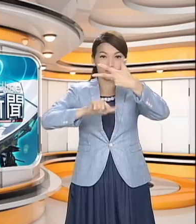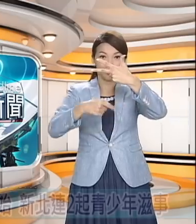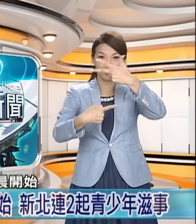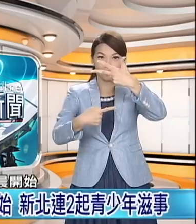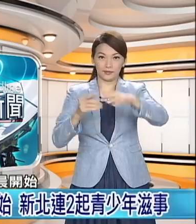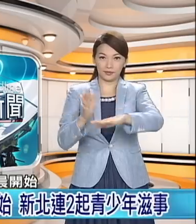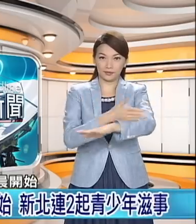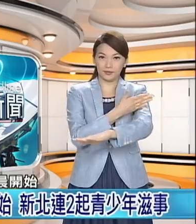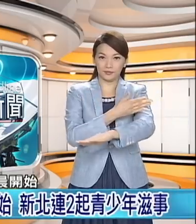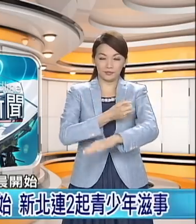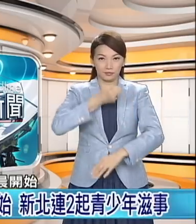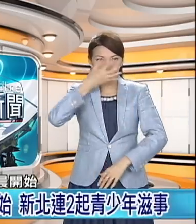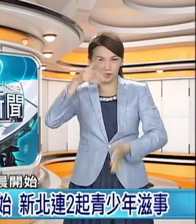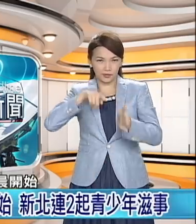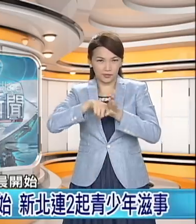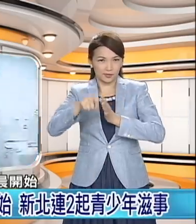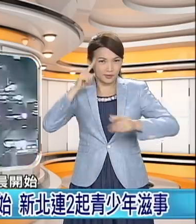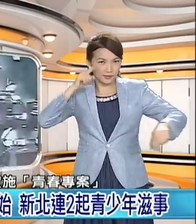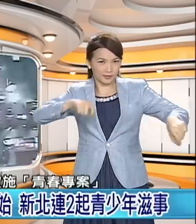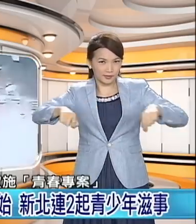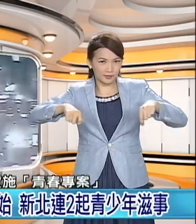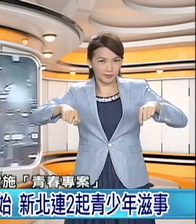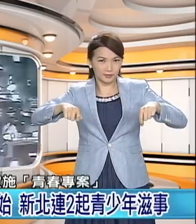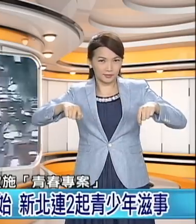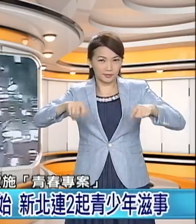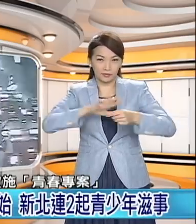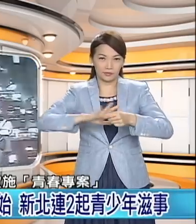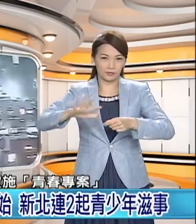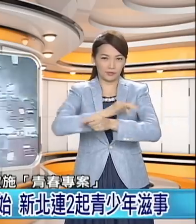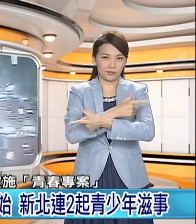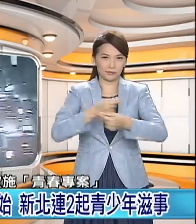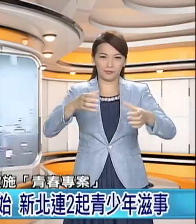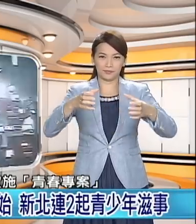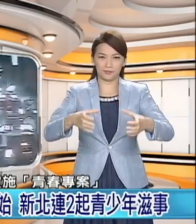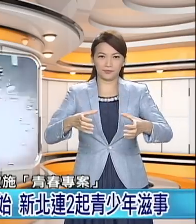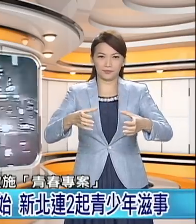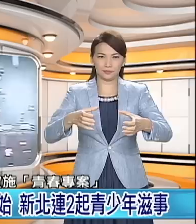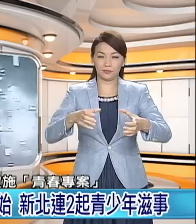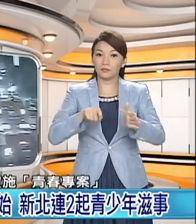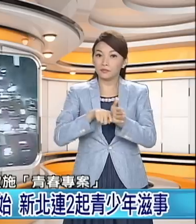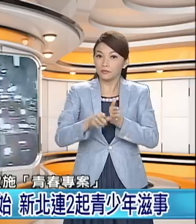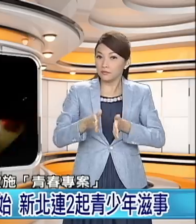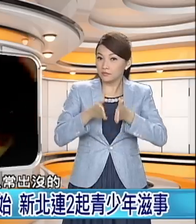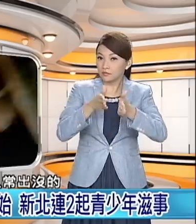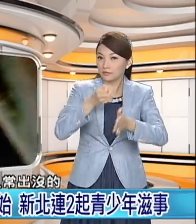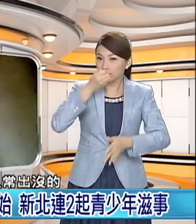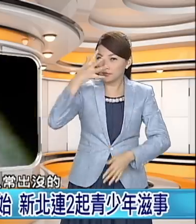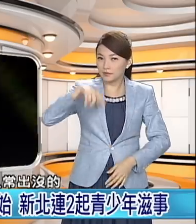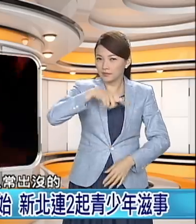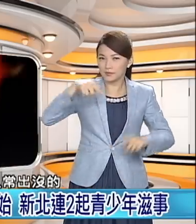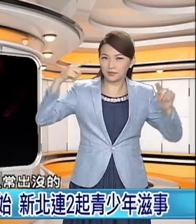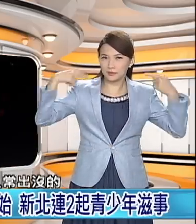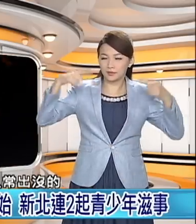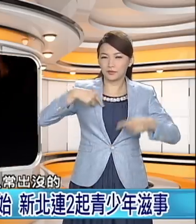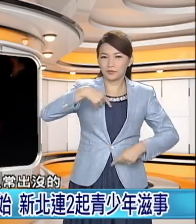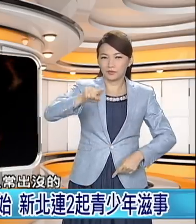七月一号凌晨开始，全国同步实施青春专案，针对年轻人常出没的夜